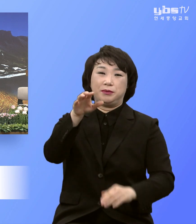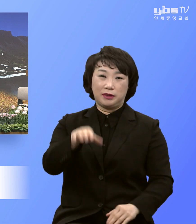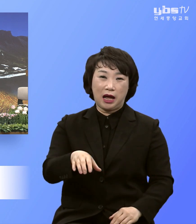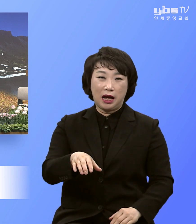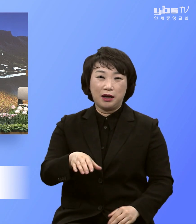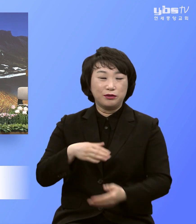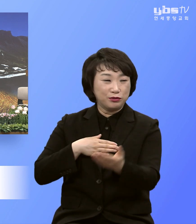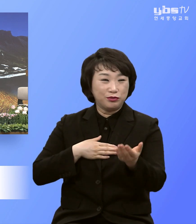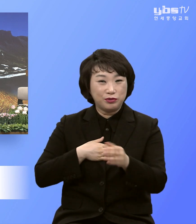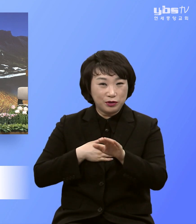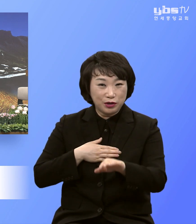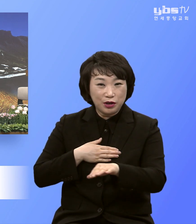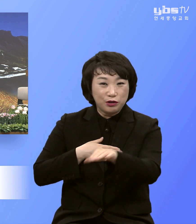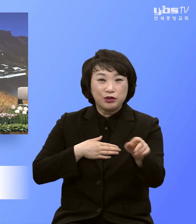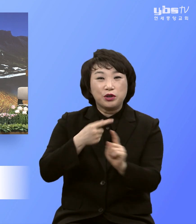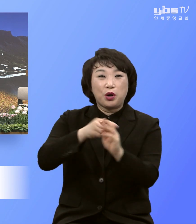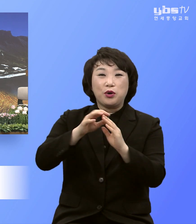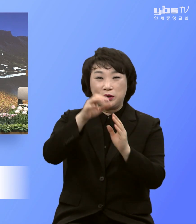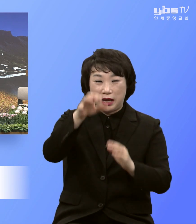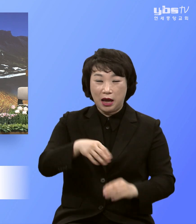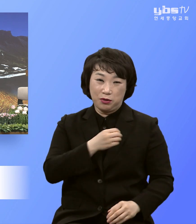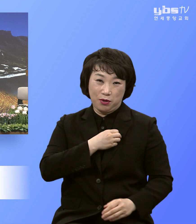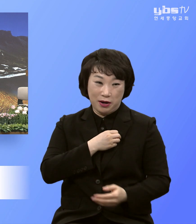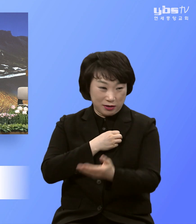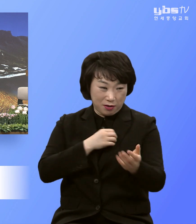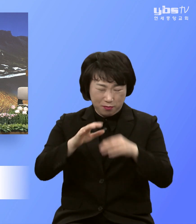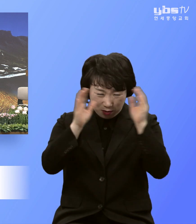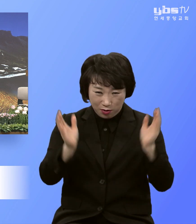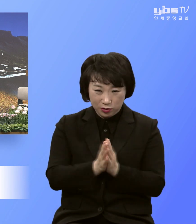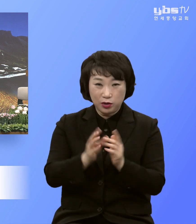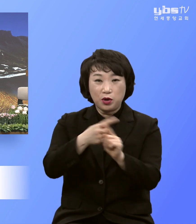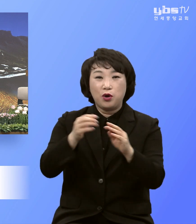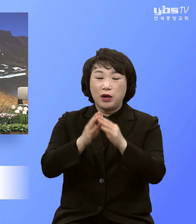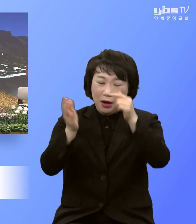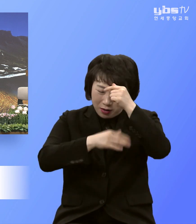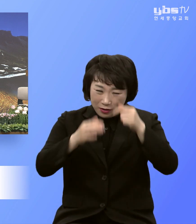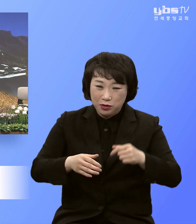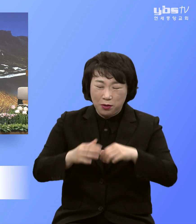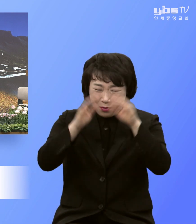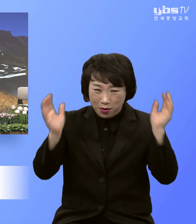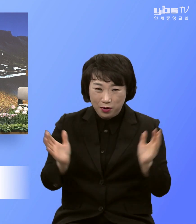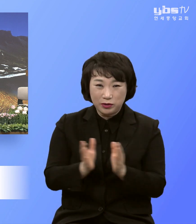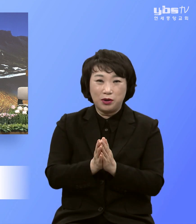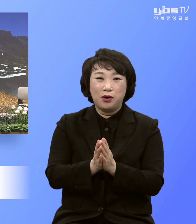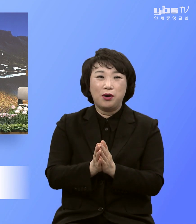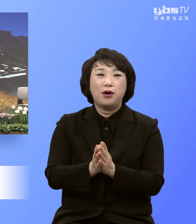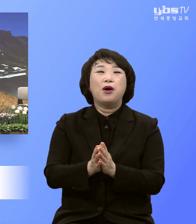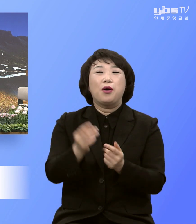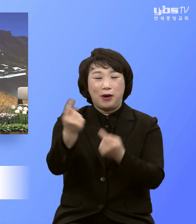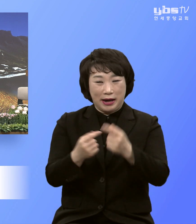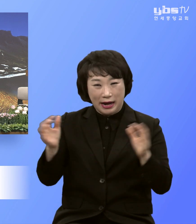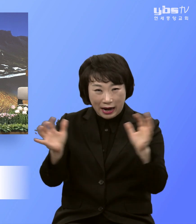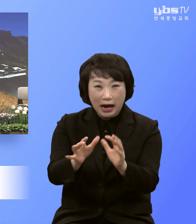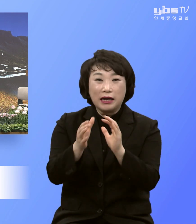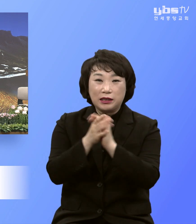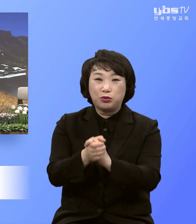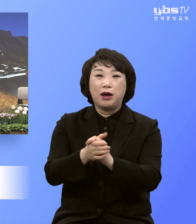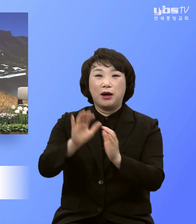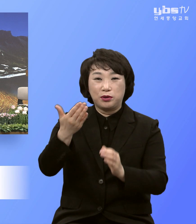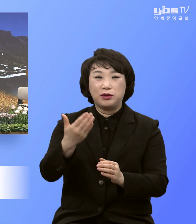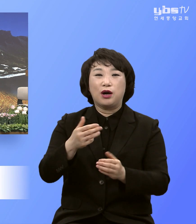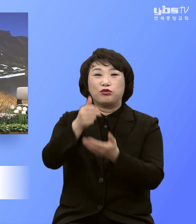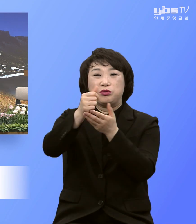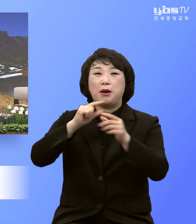우리 연세중앙교회 멤버십을 가진 사람은 다 교회 와서 기도해야 된다는 것을 주님은 말하고 있다 이